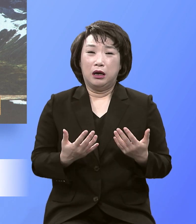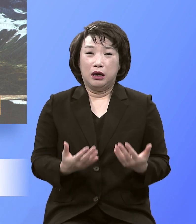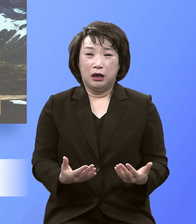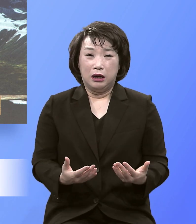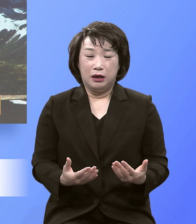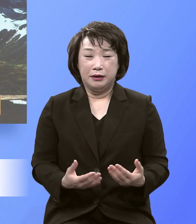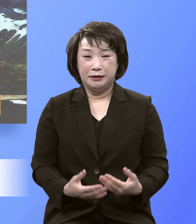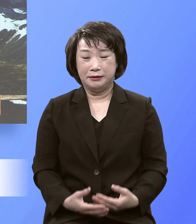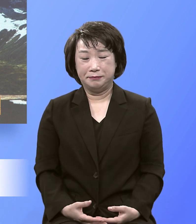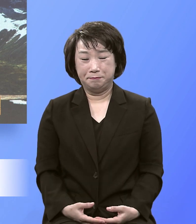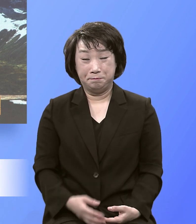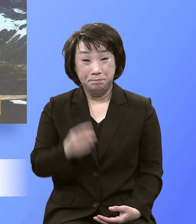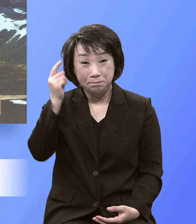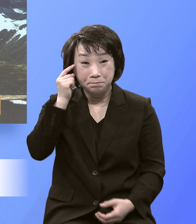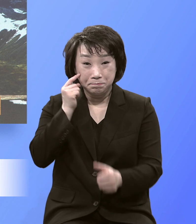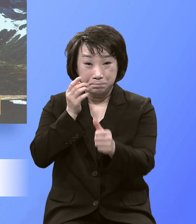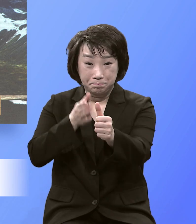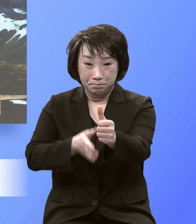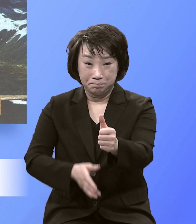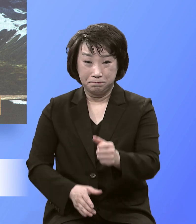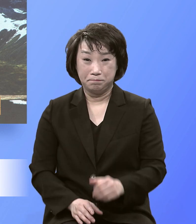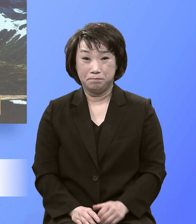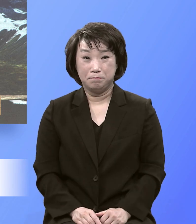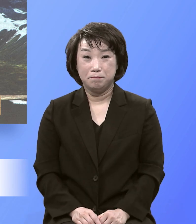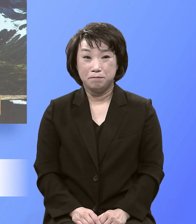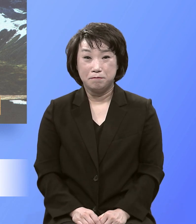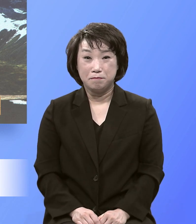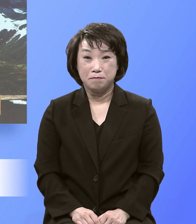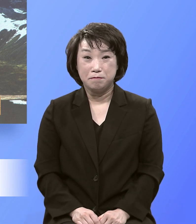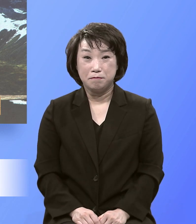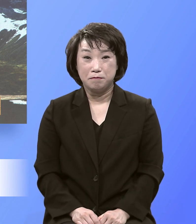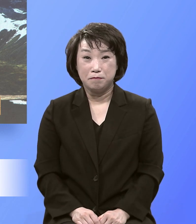어디 있겠는가 한번 생각해 보시라 그 말입니다.